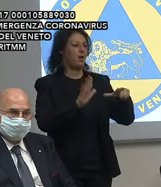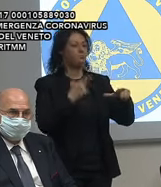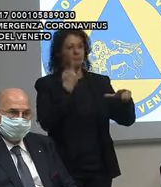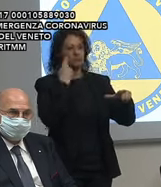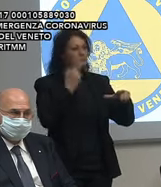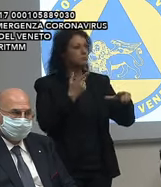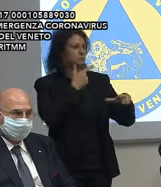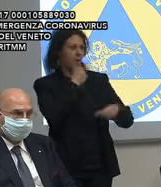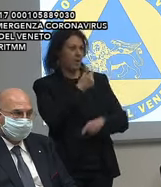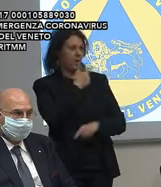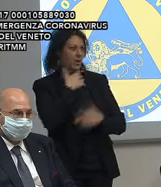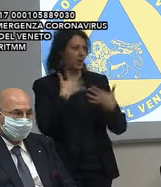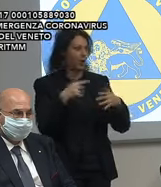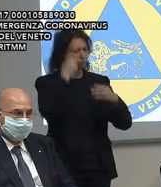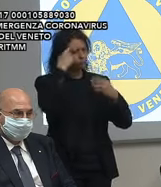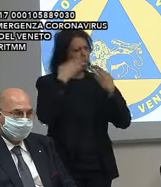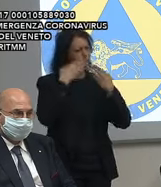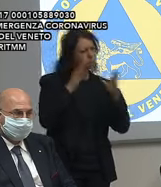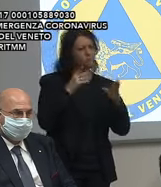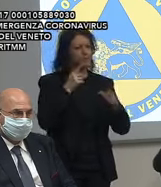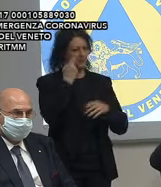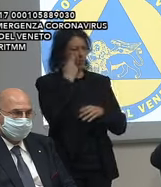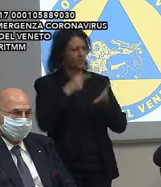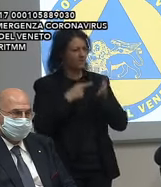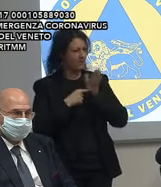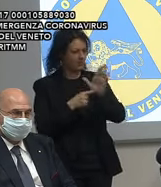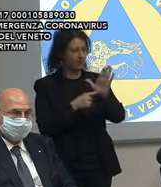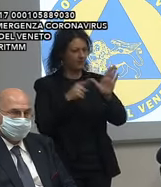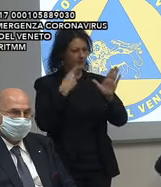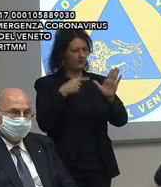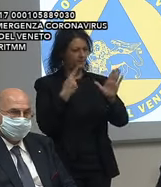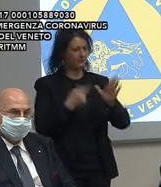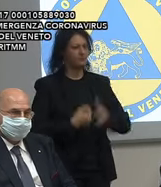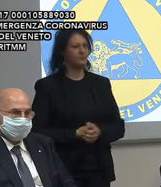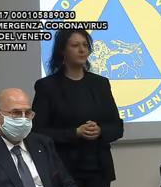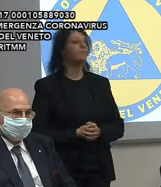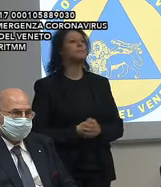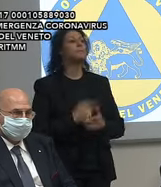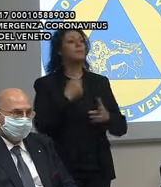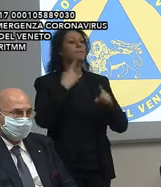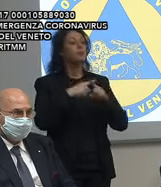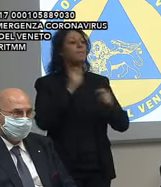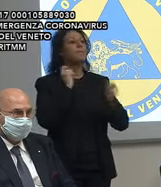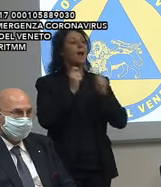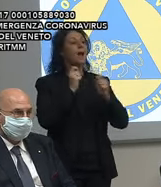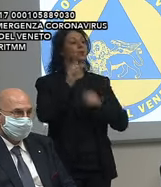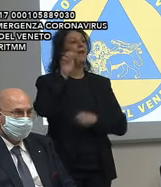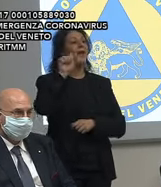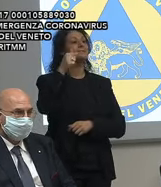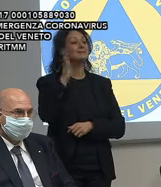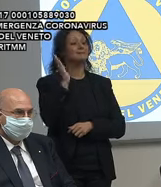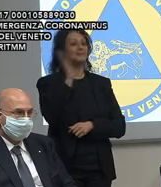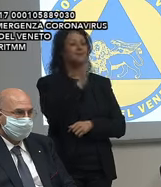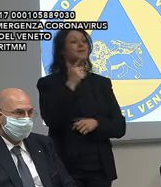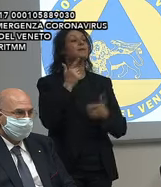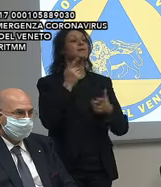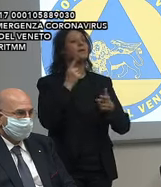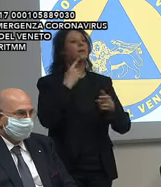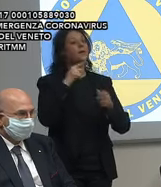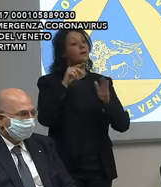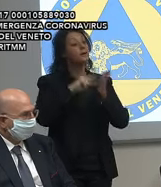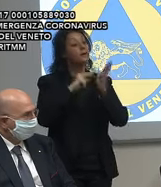vedrete poi cosa verrà fuori, cosa abbiamo immaginato. Padova Est, il policlinico universitario